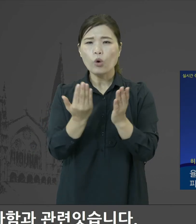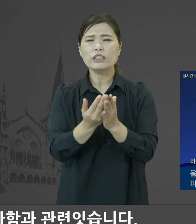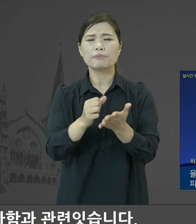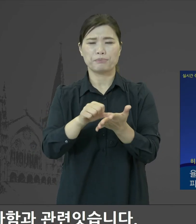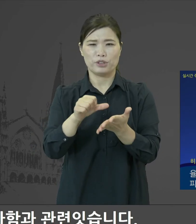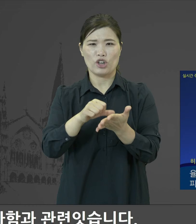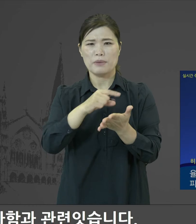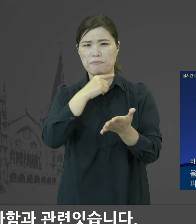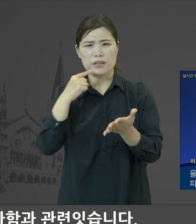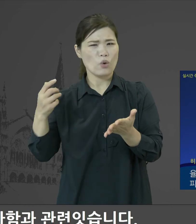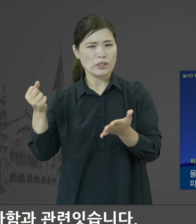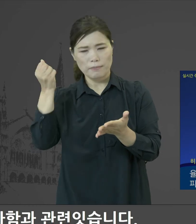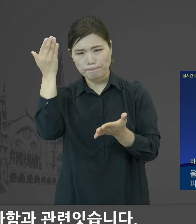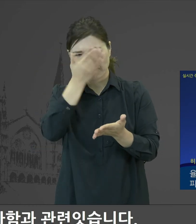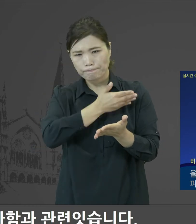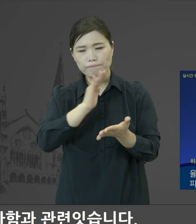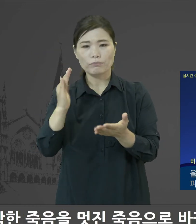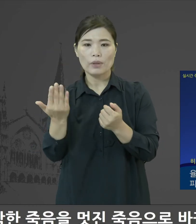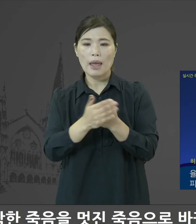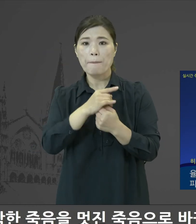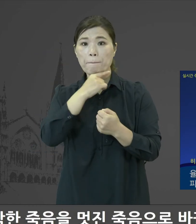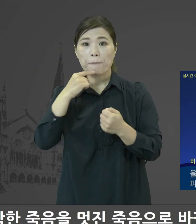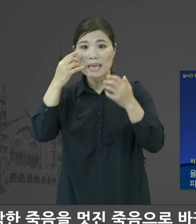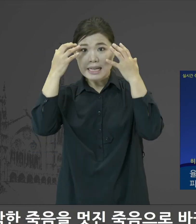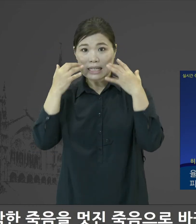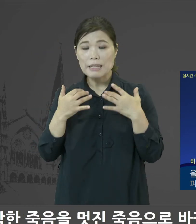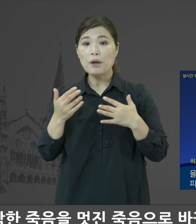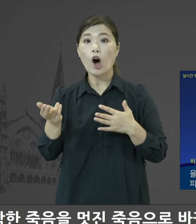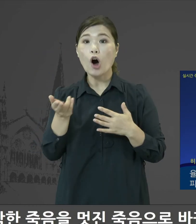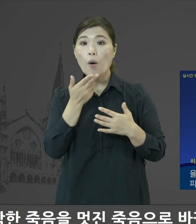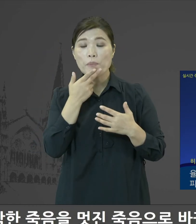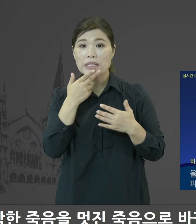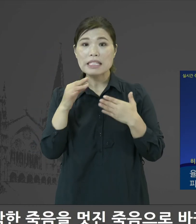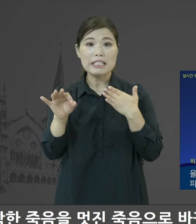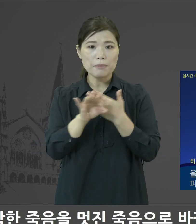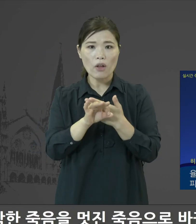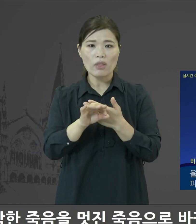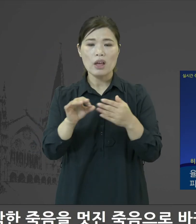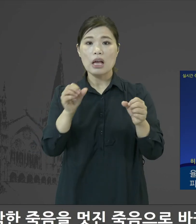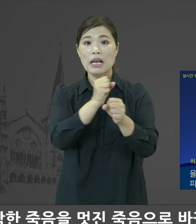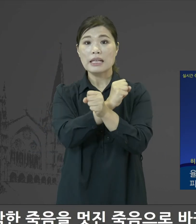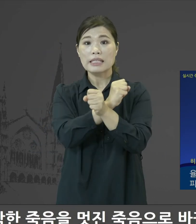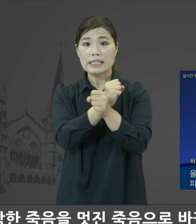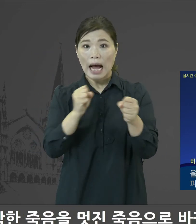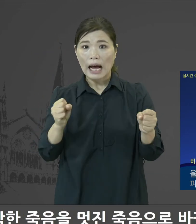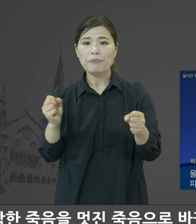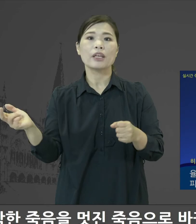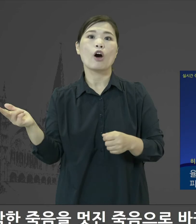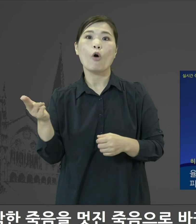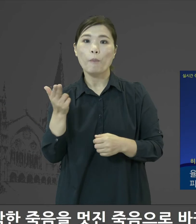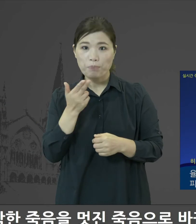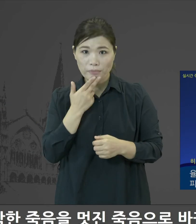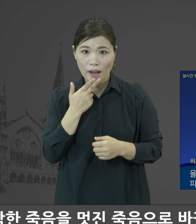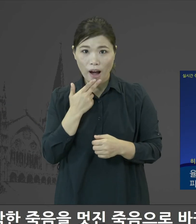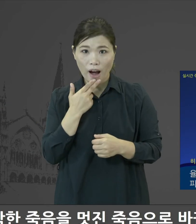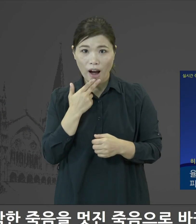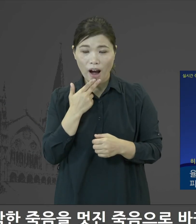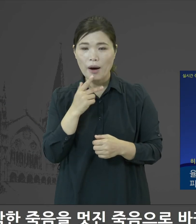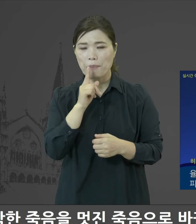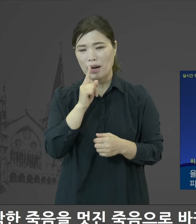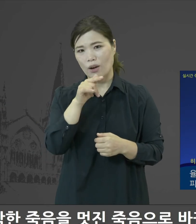정결하게 되나니 피 흘림이 없은즉 사함이 없느니라. 예수님의